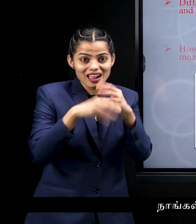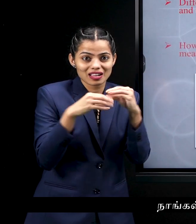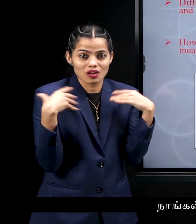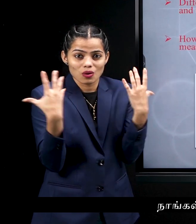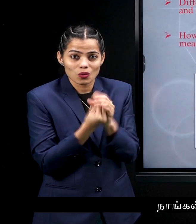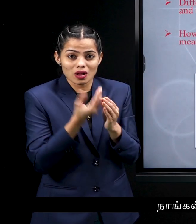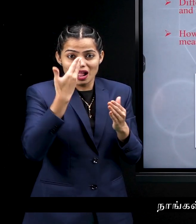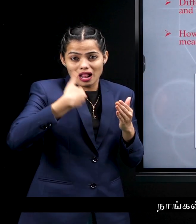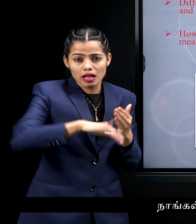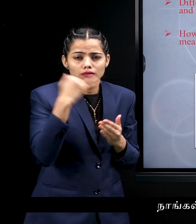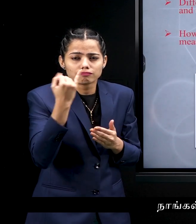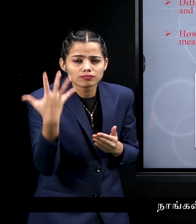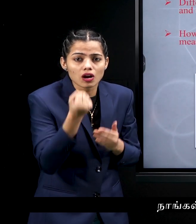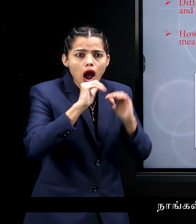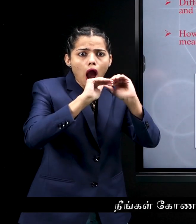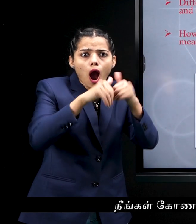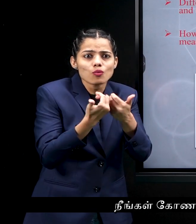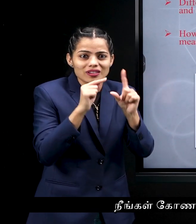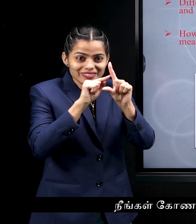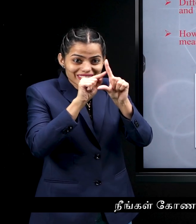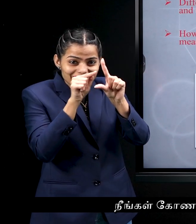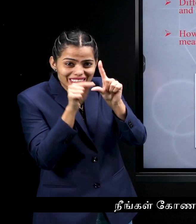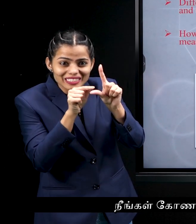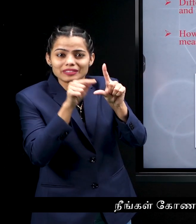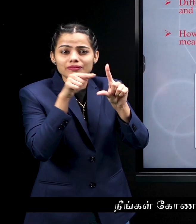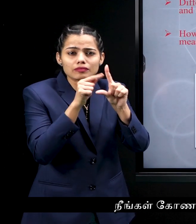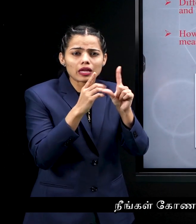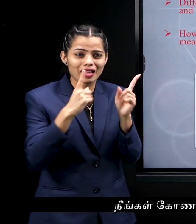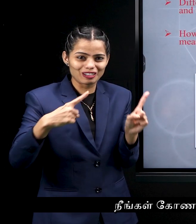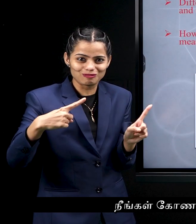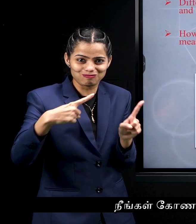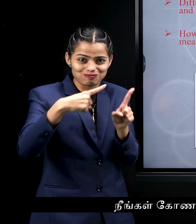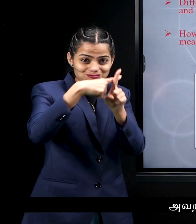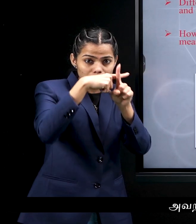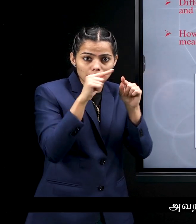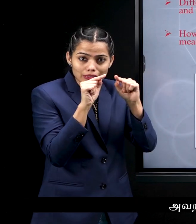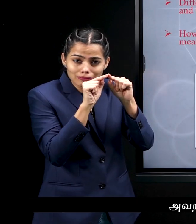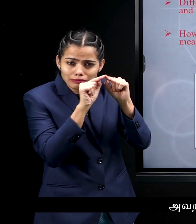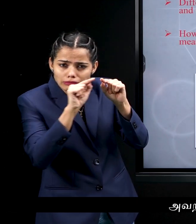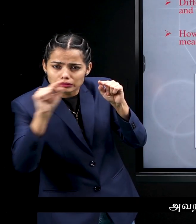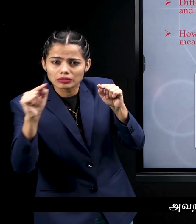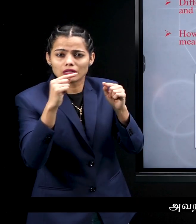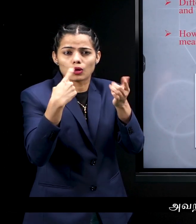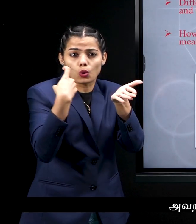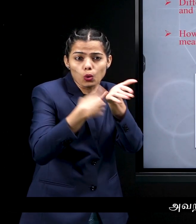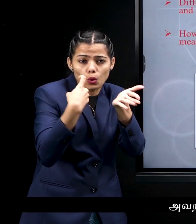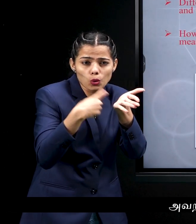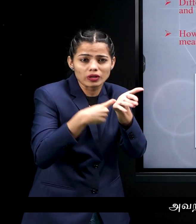பாடத்தின் முடிவில் நாம் கோணங்களை அடையாளம் கண்டு வகைப்படுத்தலாம், அவற்றின் அளவுகளை அளவிடலாம். இந்த அறிவை